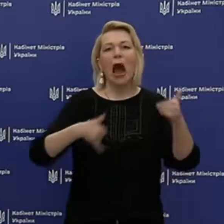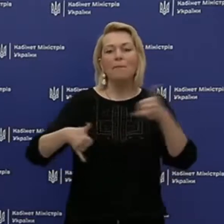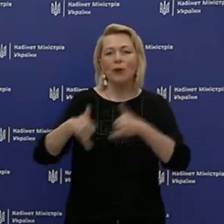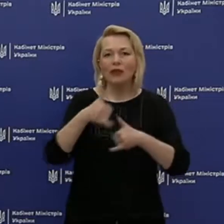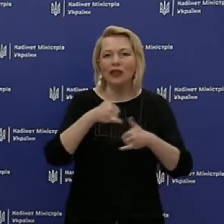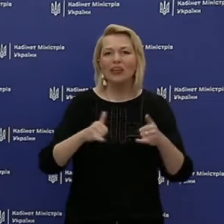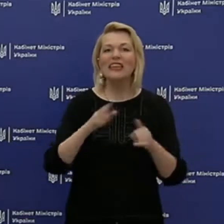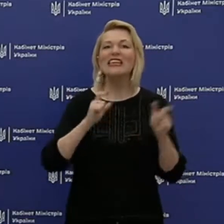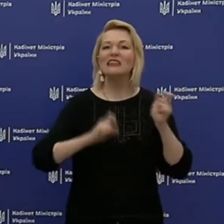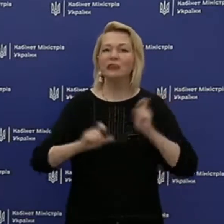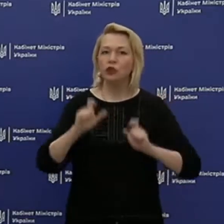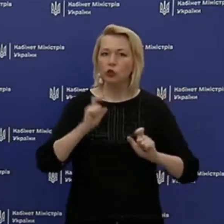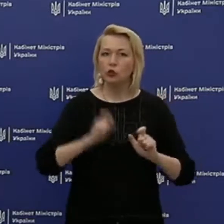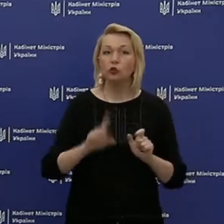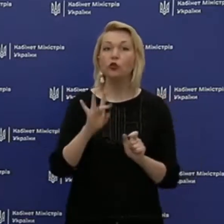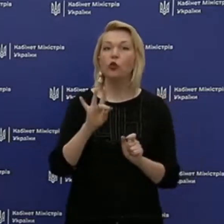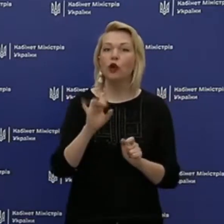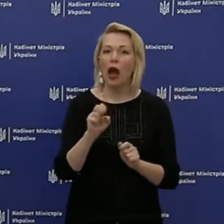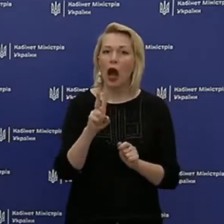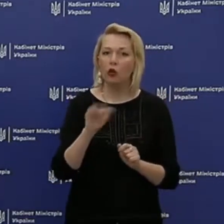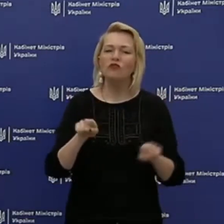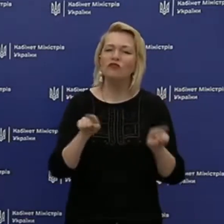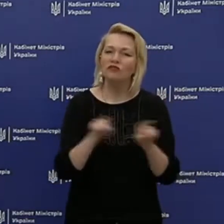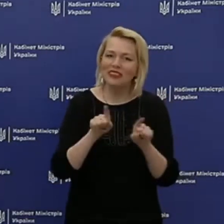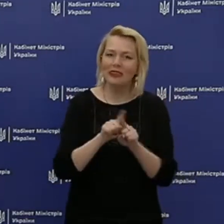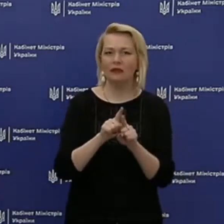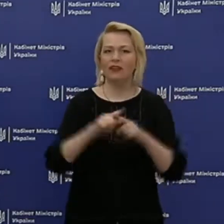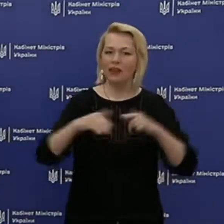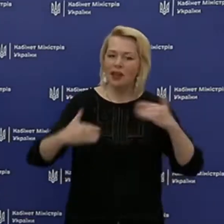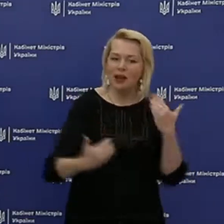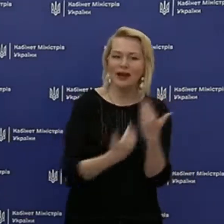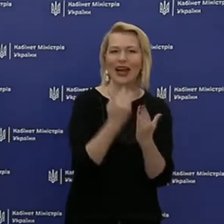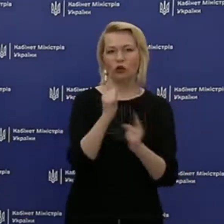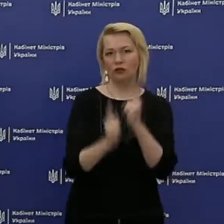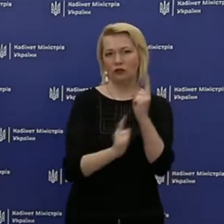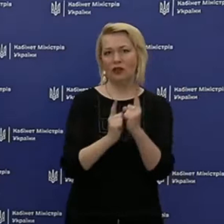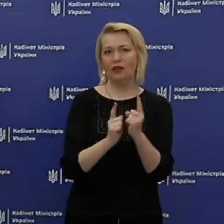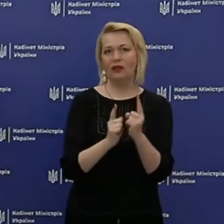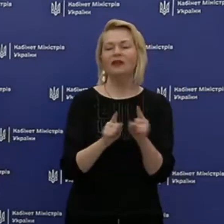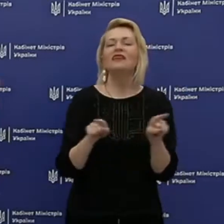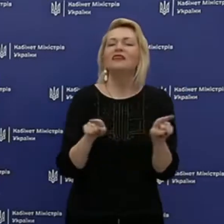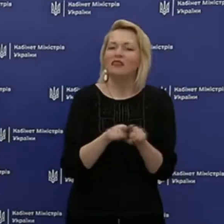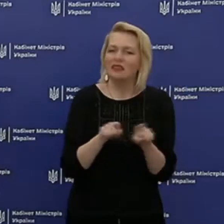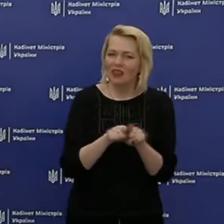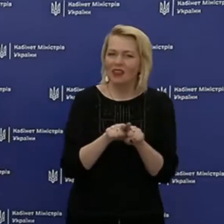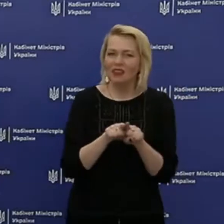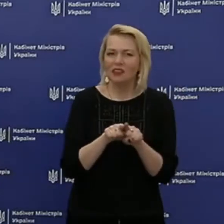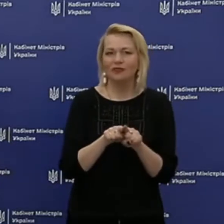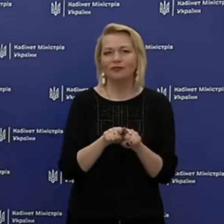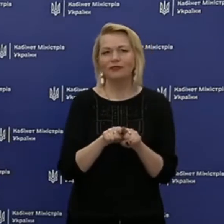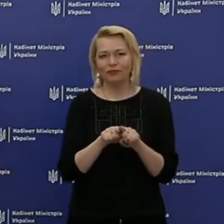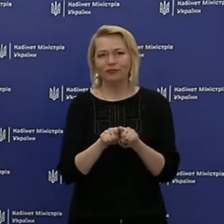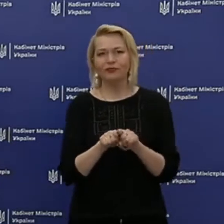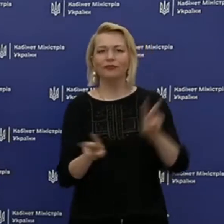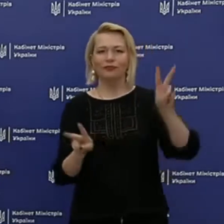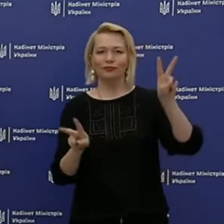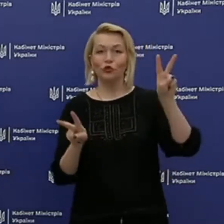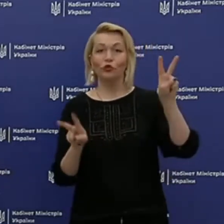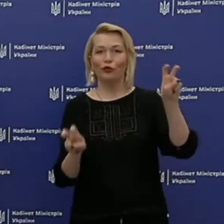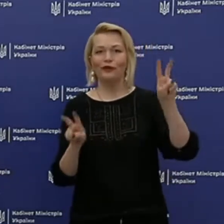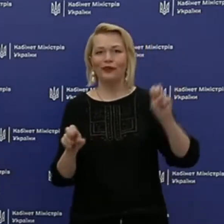все-таки реконструювали? Це теж одно із так званих досягнень